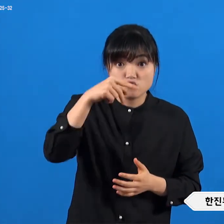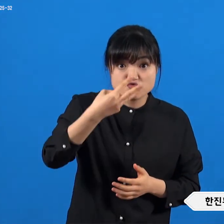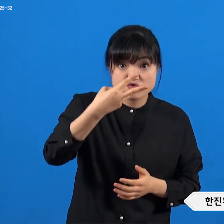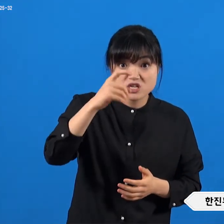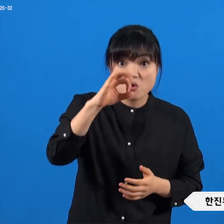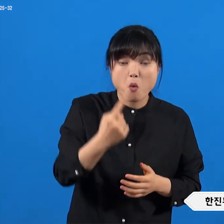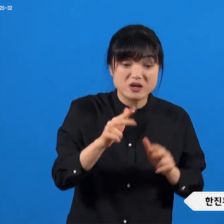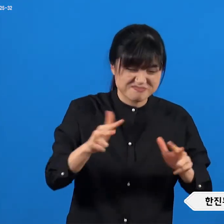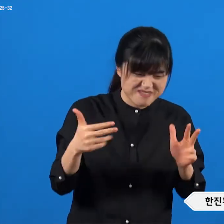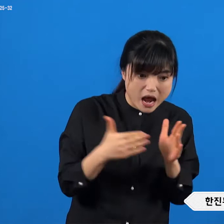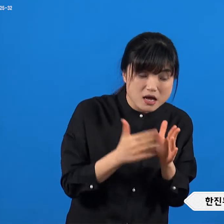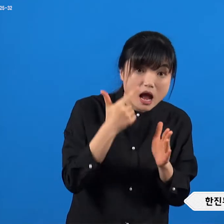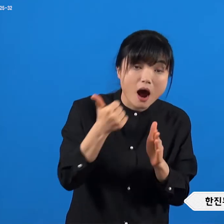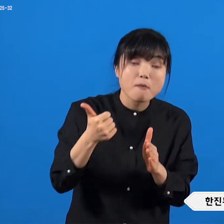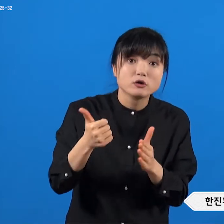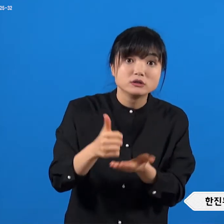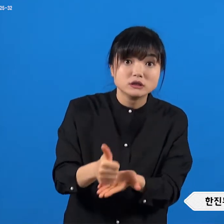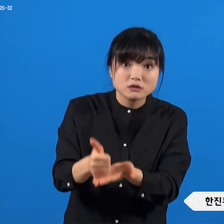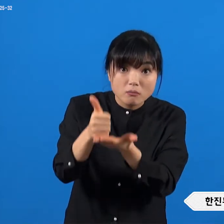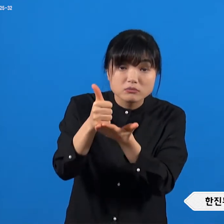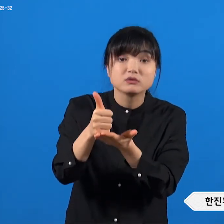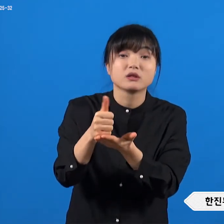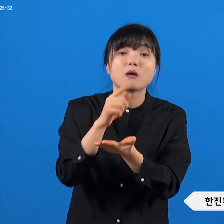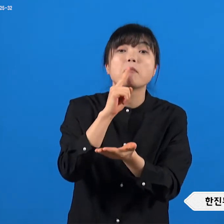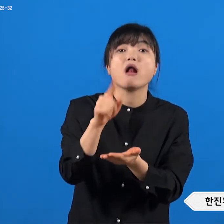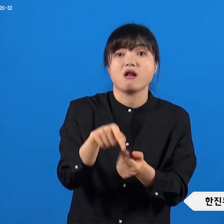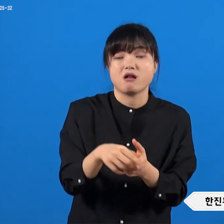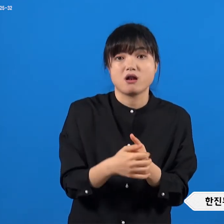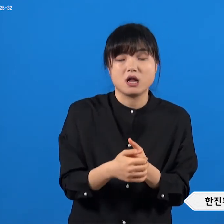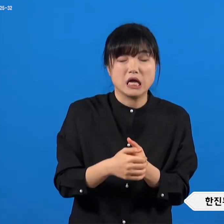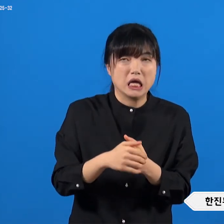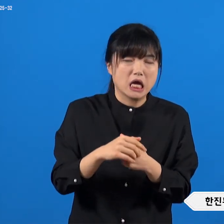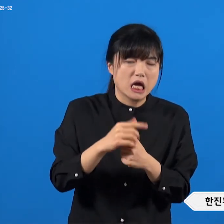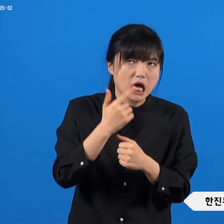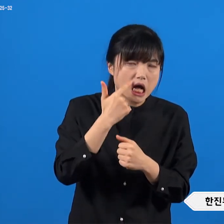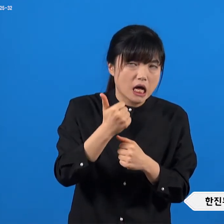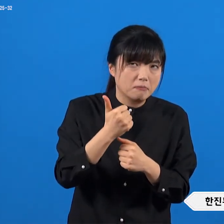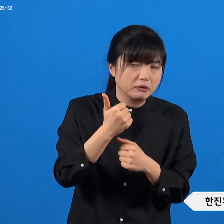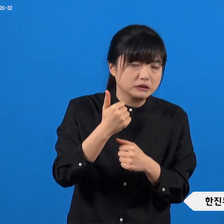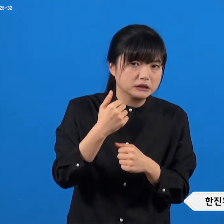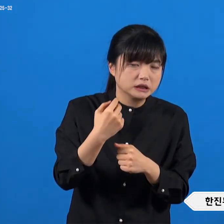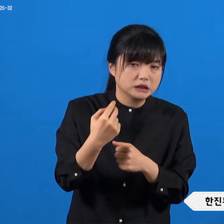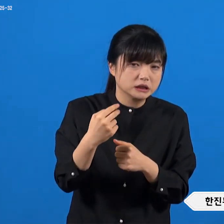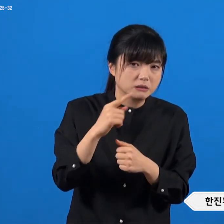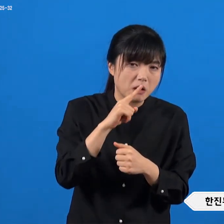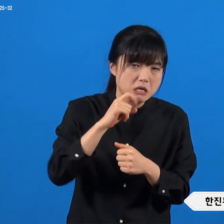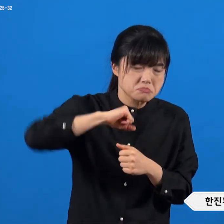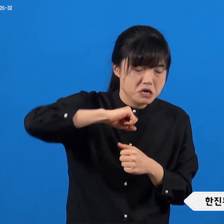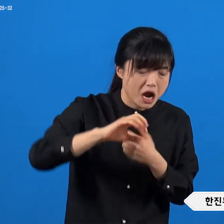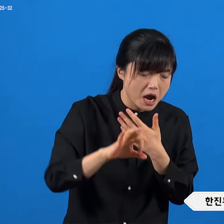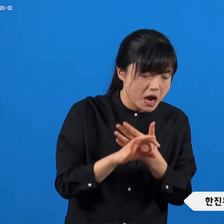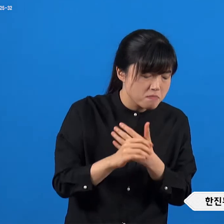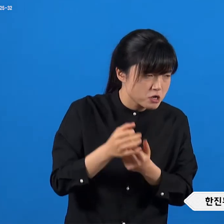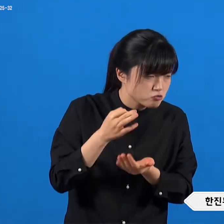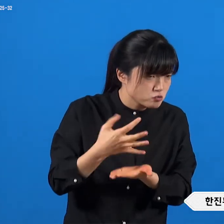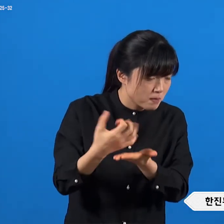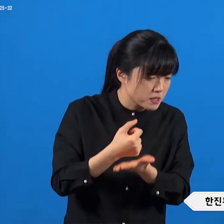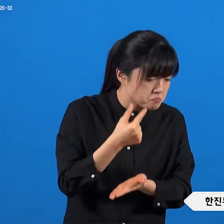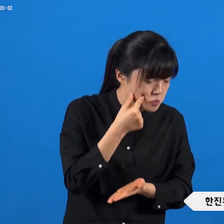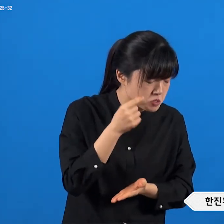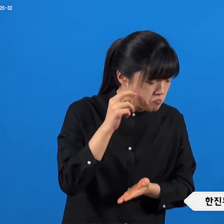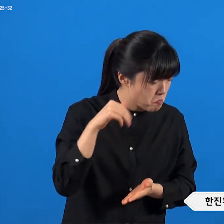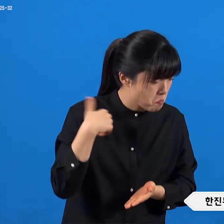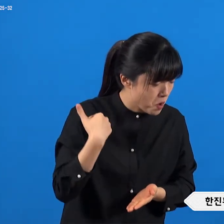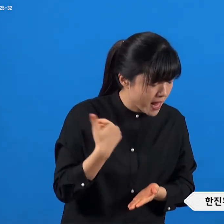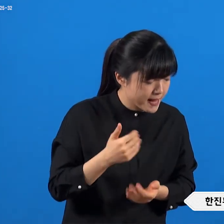이 형이 그동안 그렇게 일했다는 것입니다. 잘못 보이면 유산 안 줄지 모른다, 그게